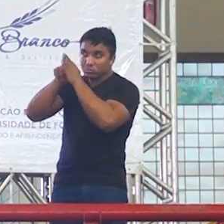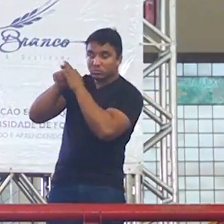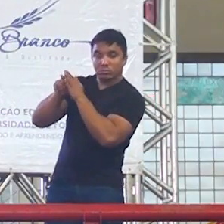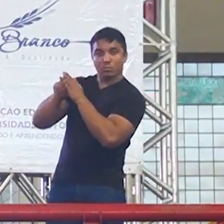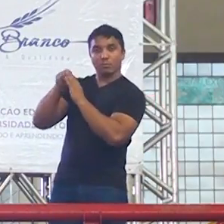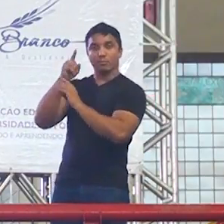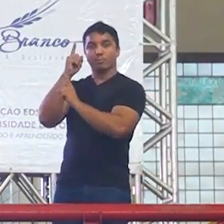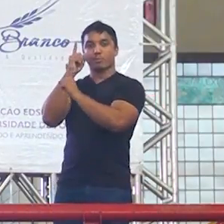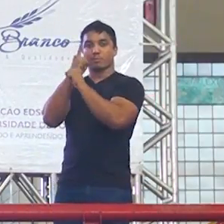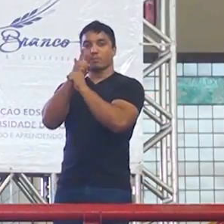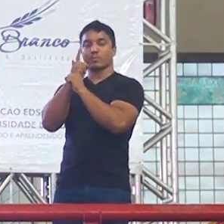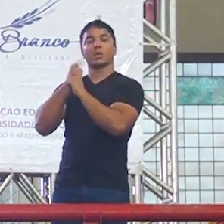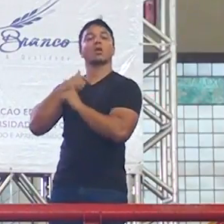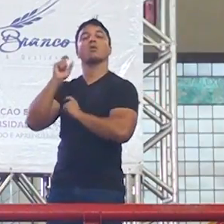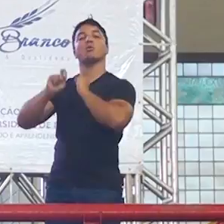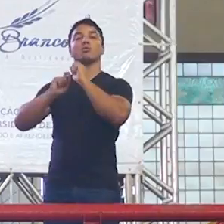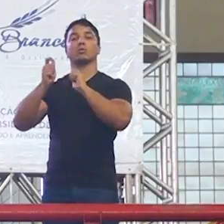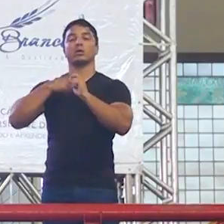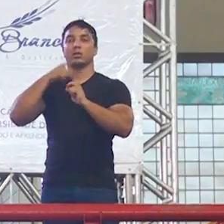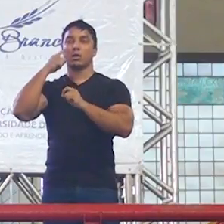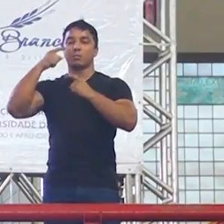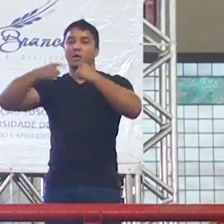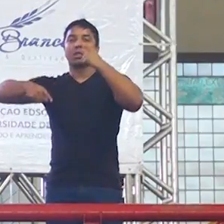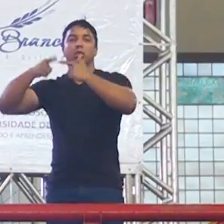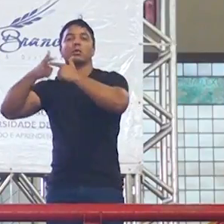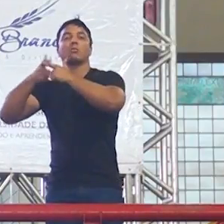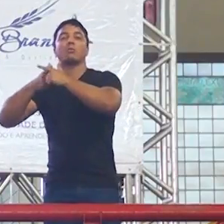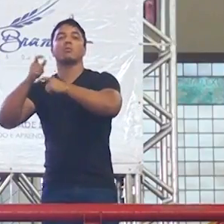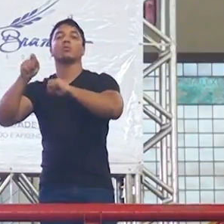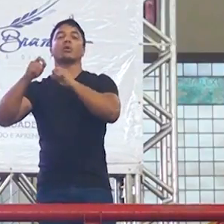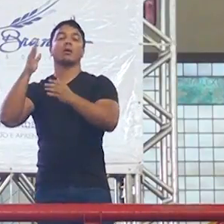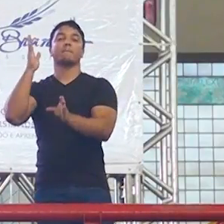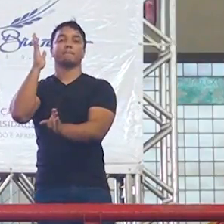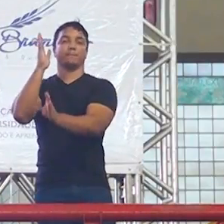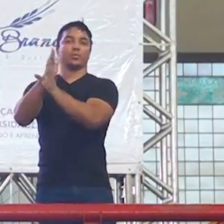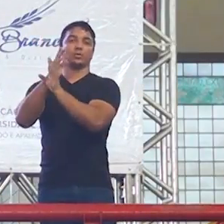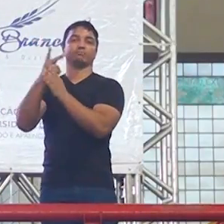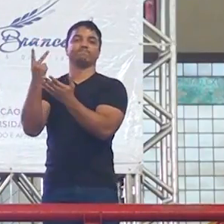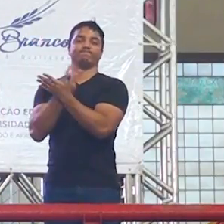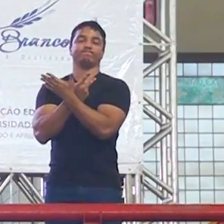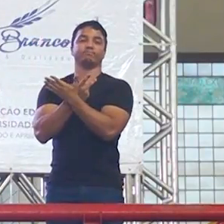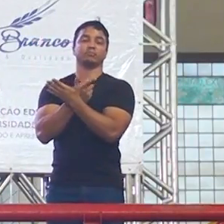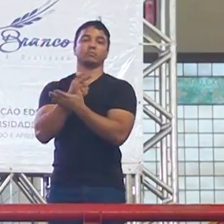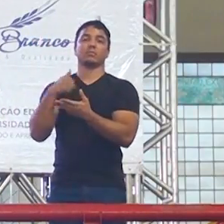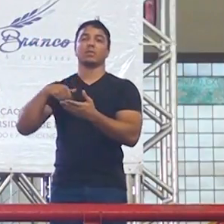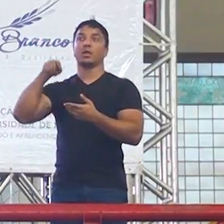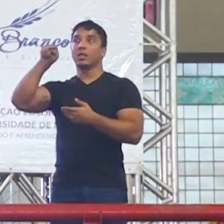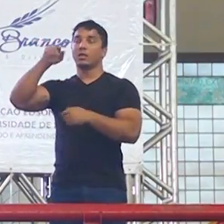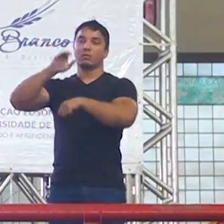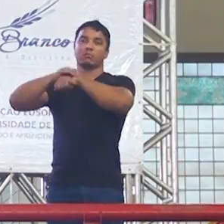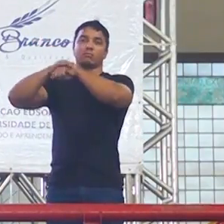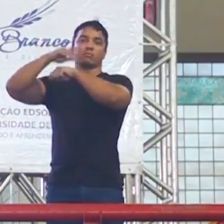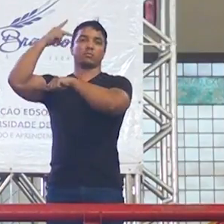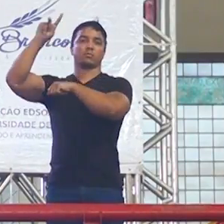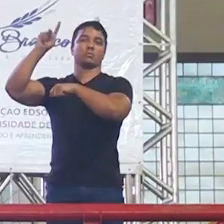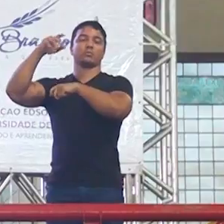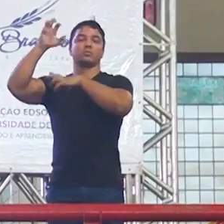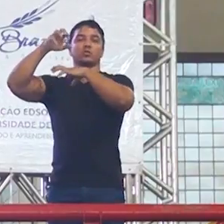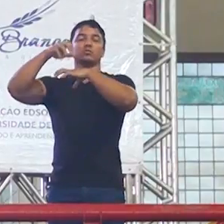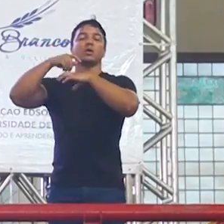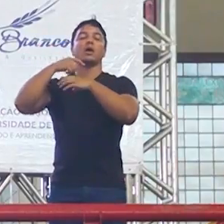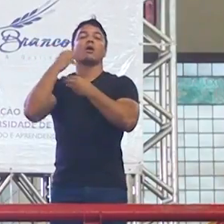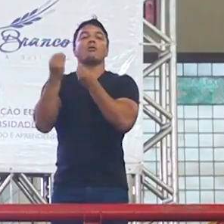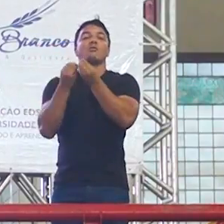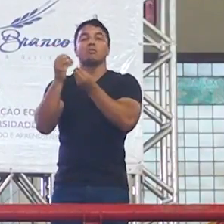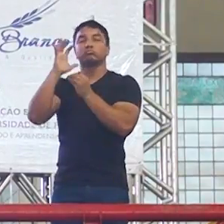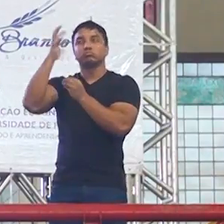da ducha, constata que a falha é resultante do dimensionamento do próprio disjuntor. Para